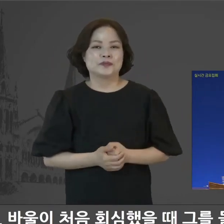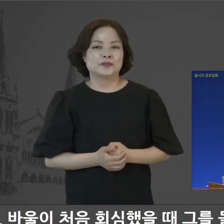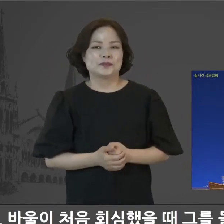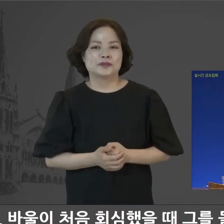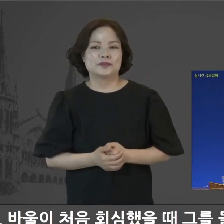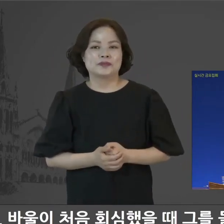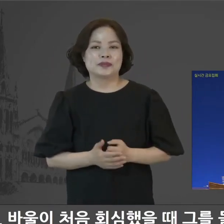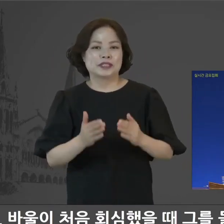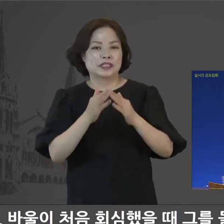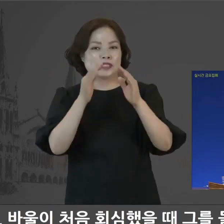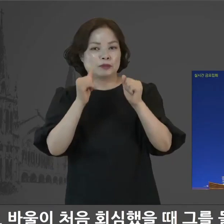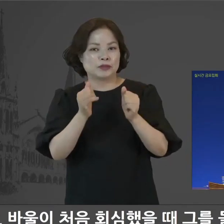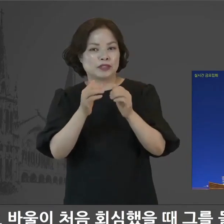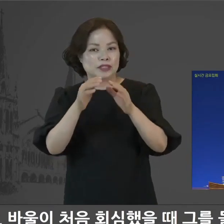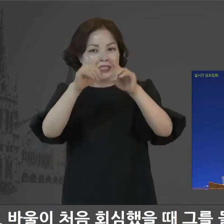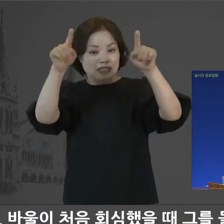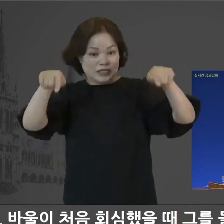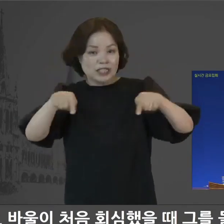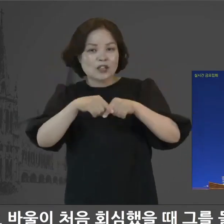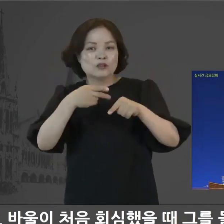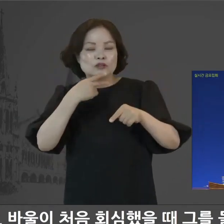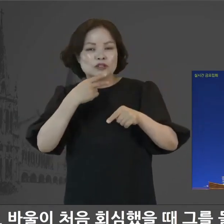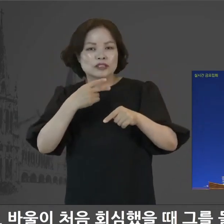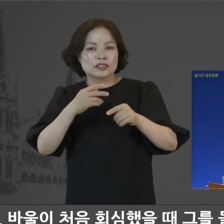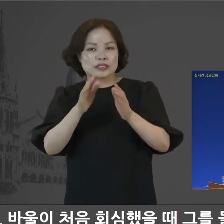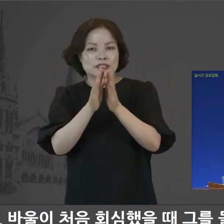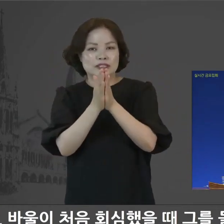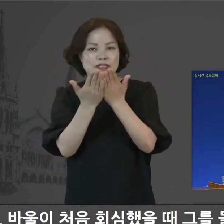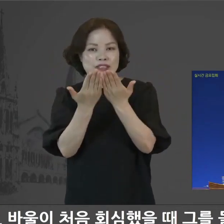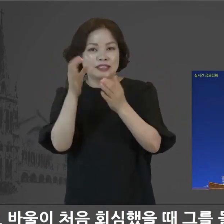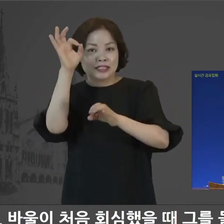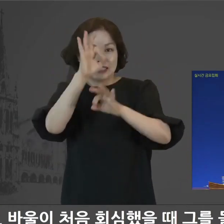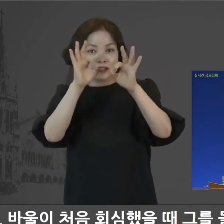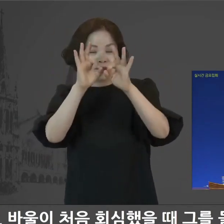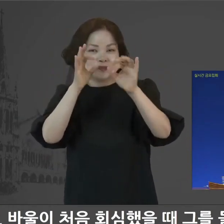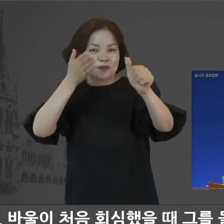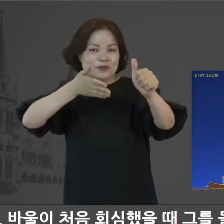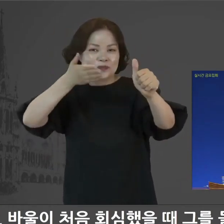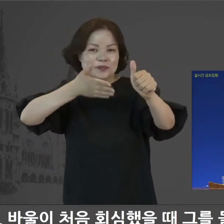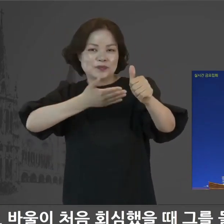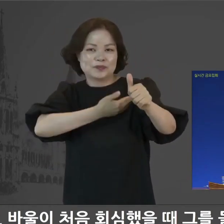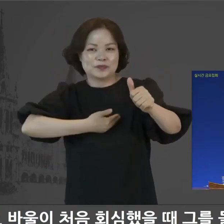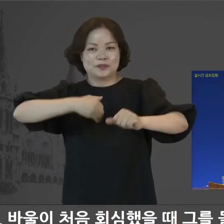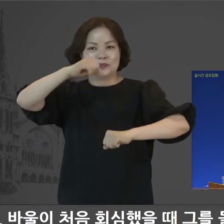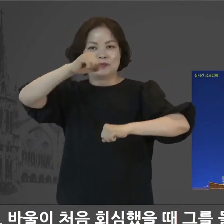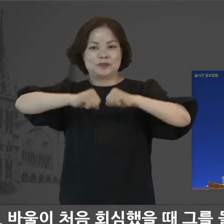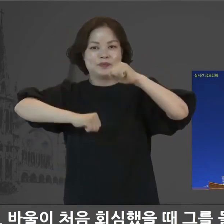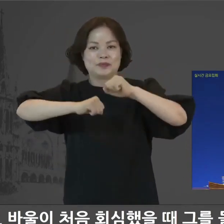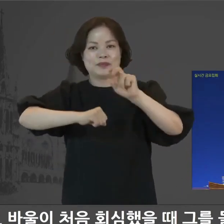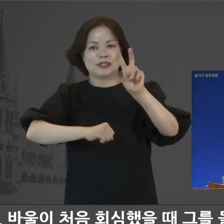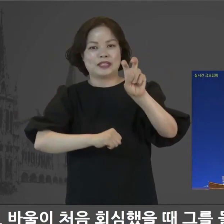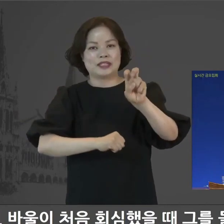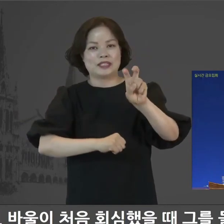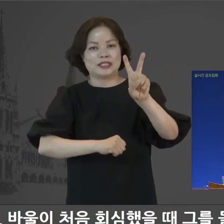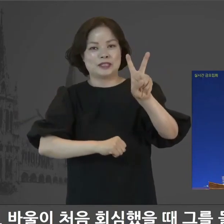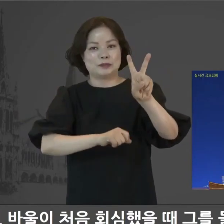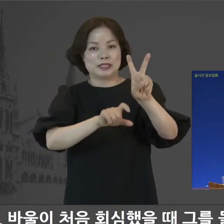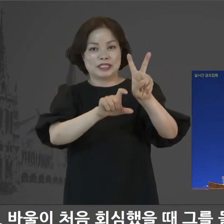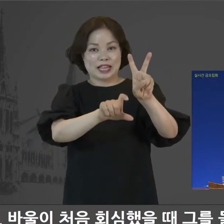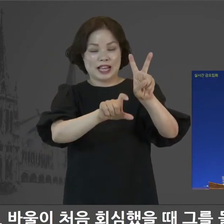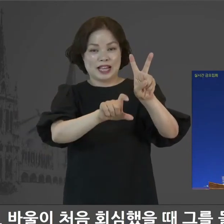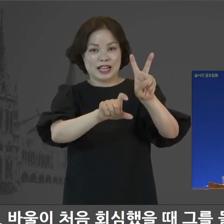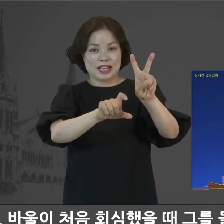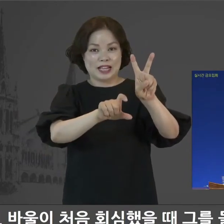집에서 계시는 분은 이 교재가 없으시겠군요. 우리 본문을 피십시다. 사도행전을 본문 22장을 피셔야